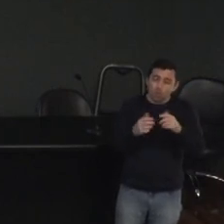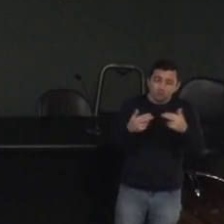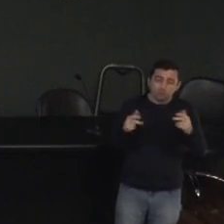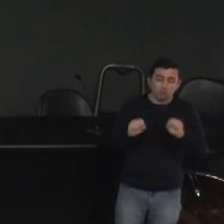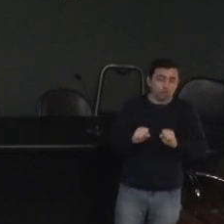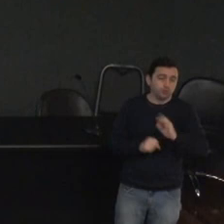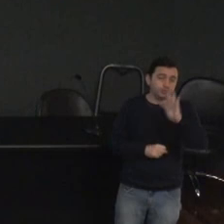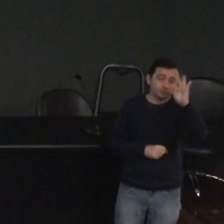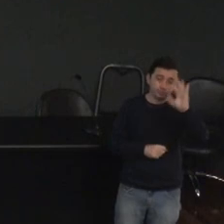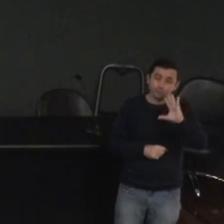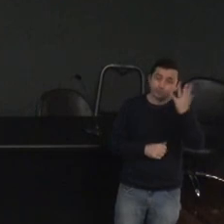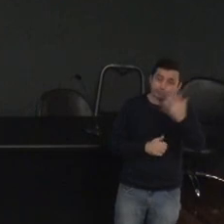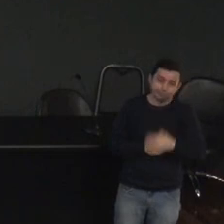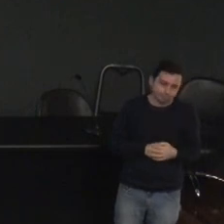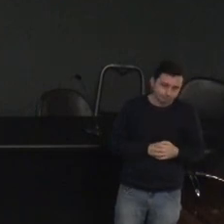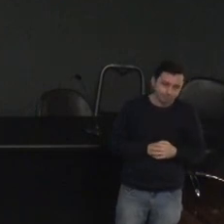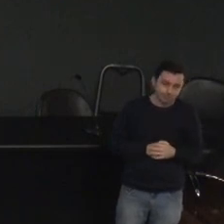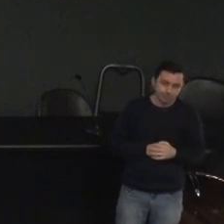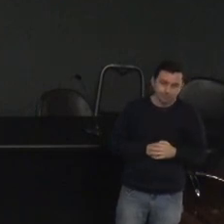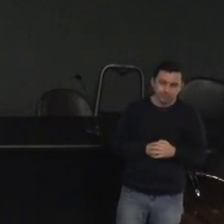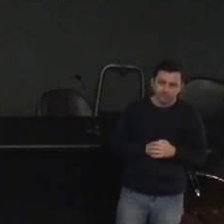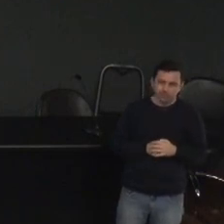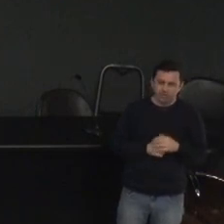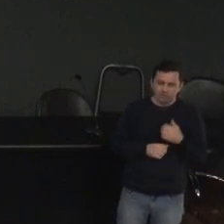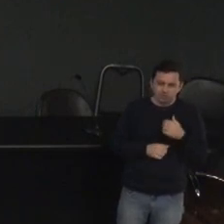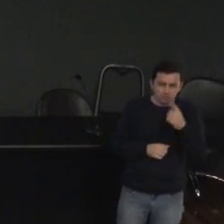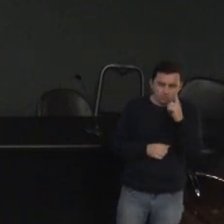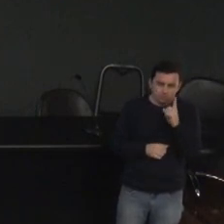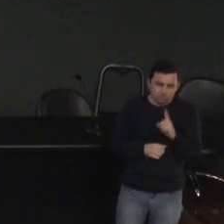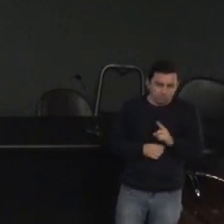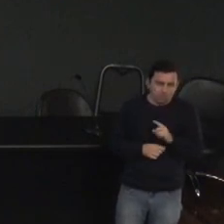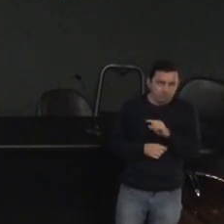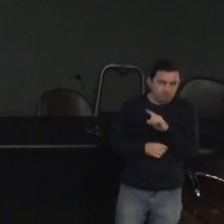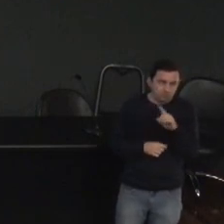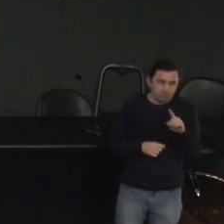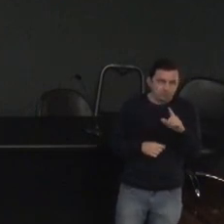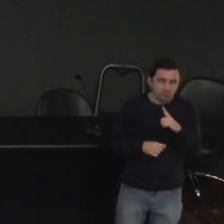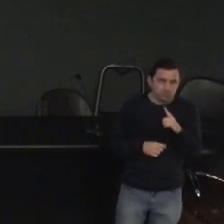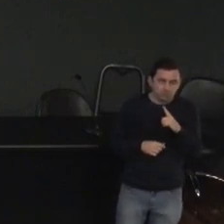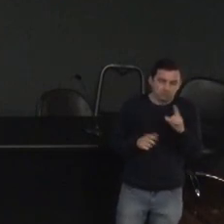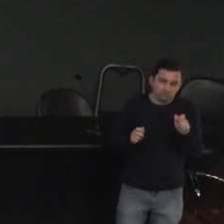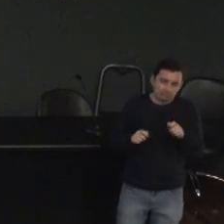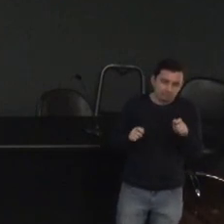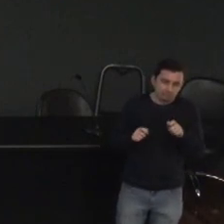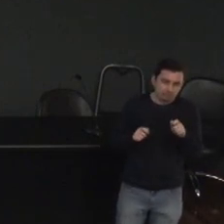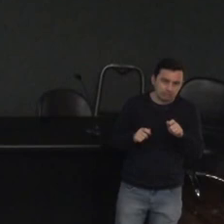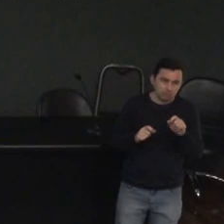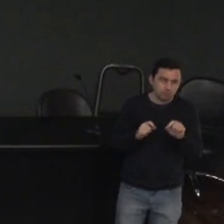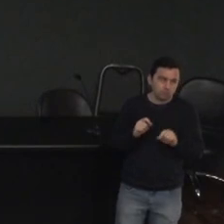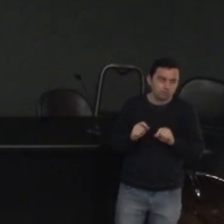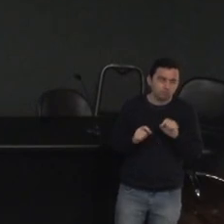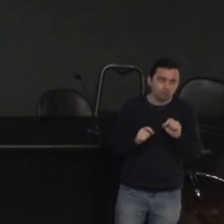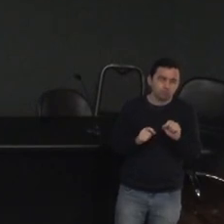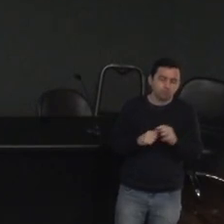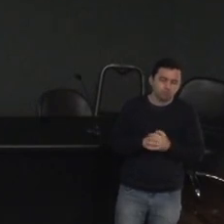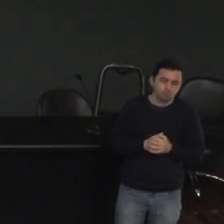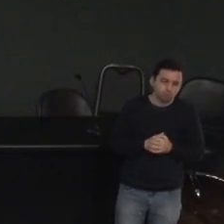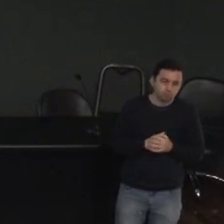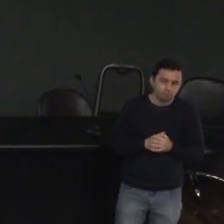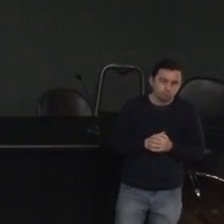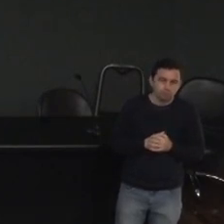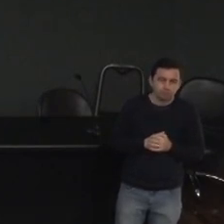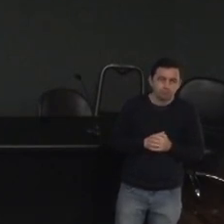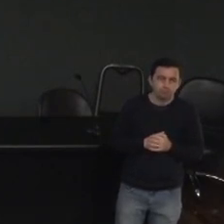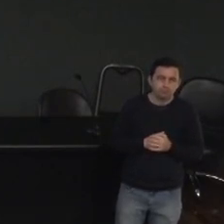né Eu não sei se vocês tiveram a oportunidade Até fica aqui a sugestão Eu